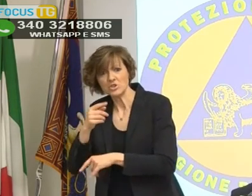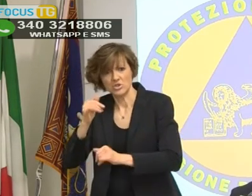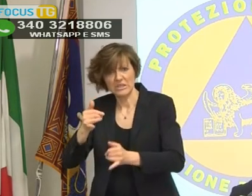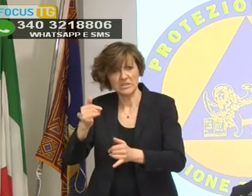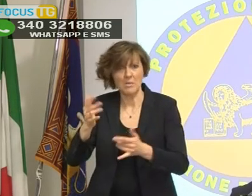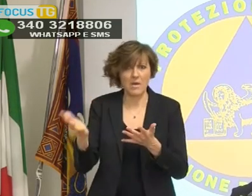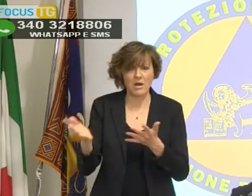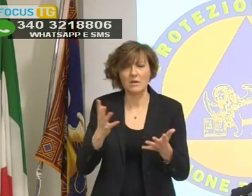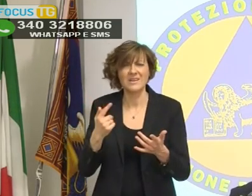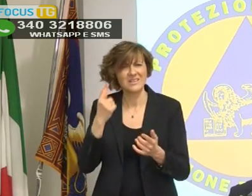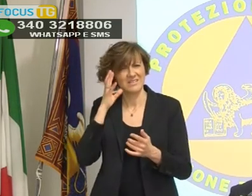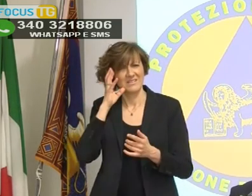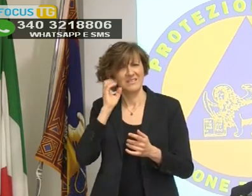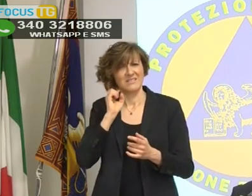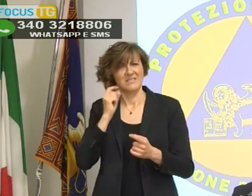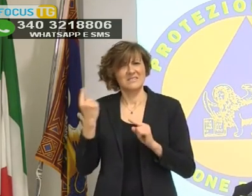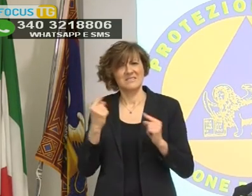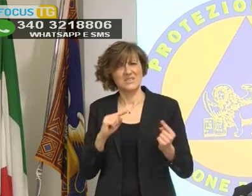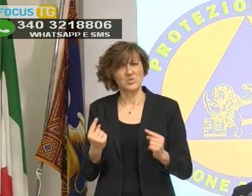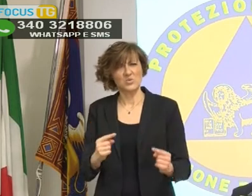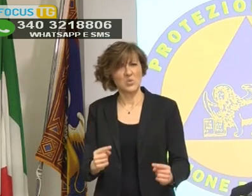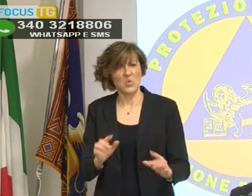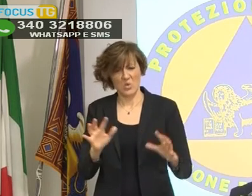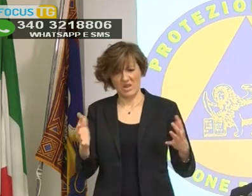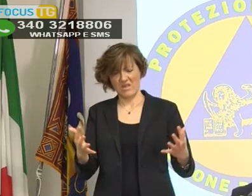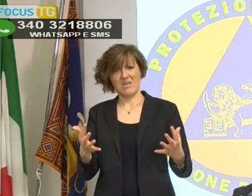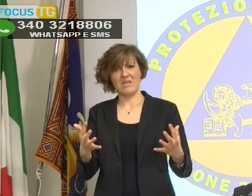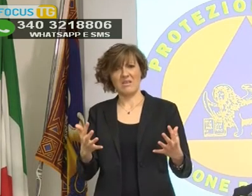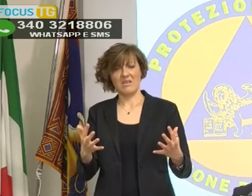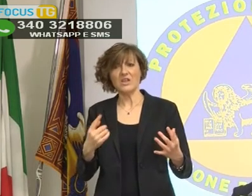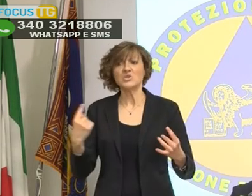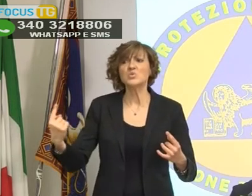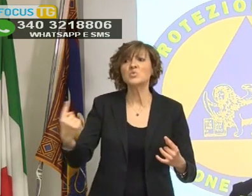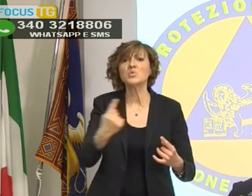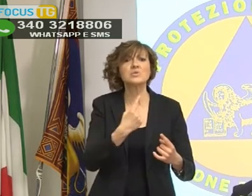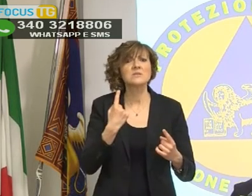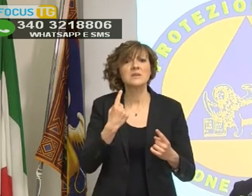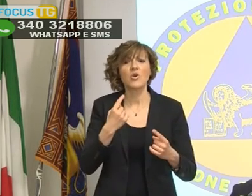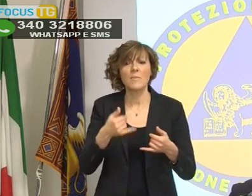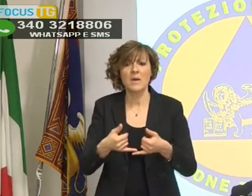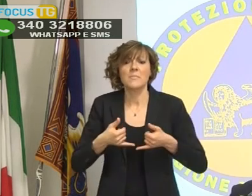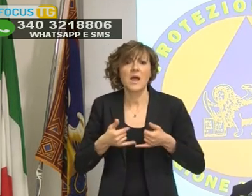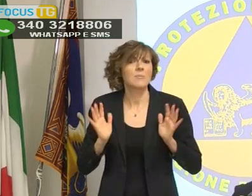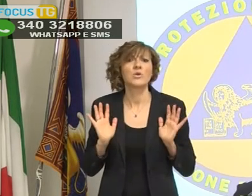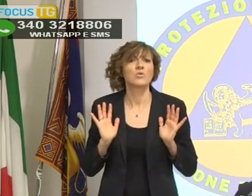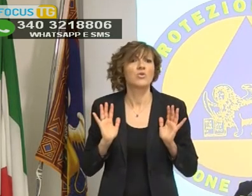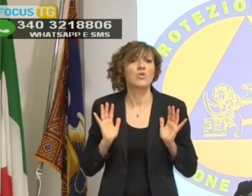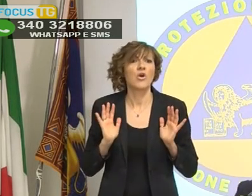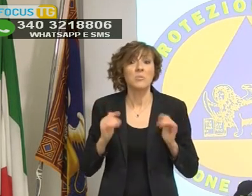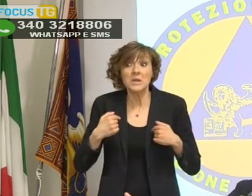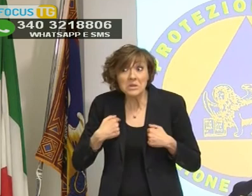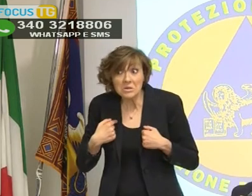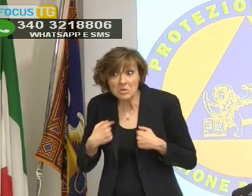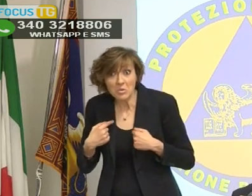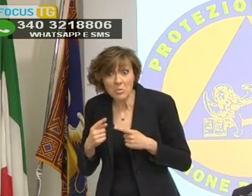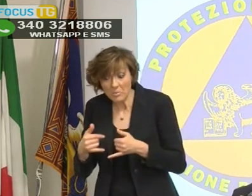però... capite che cioè, in un mondo nel quale tutti hanno la patente di premio Nobel, io ne prendo atto, io non ce l'ho la patente di premio